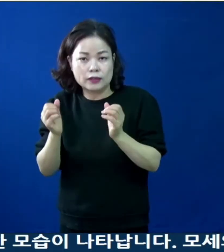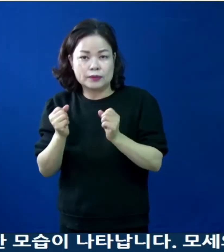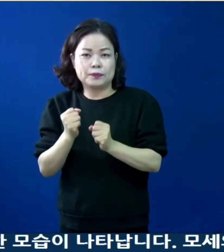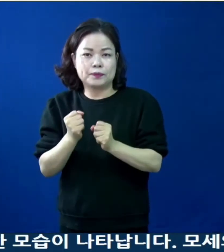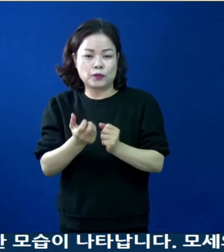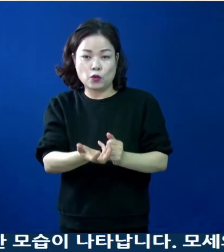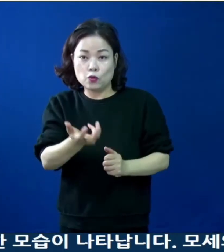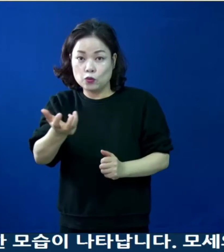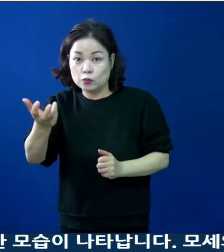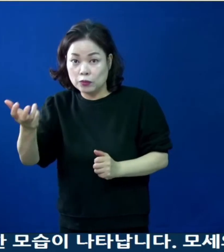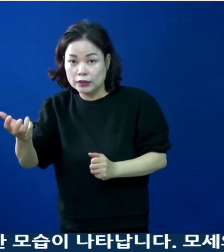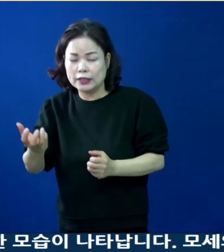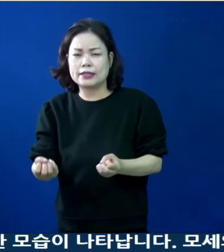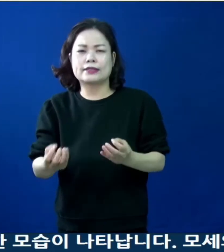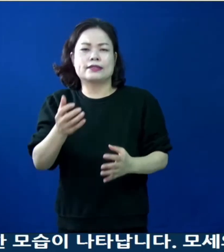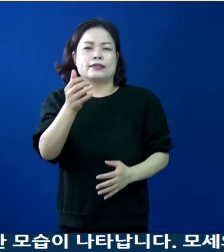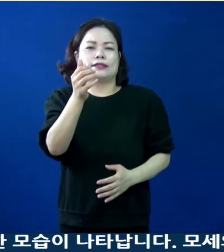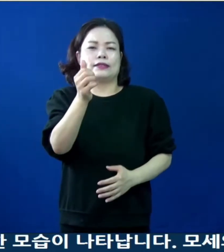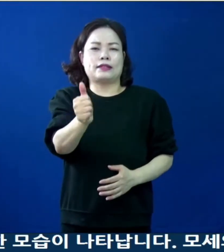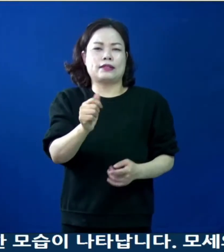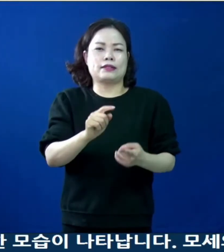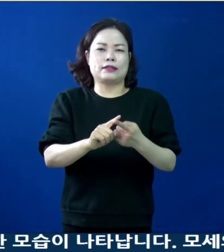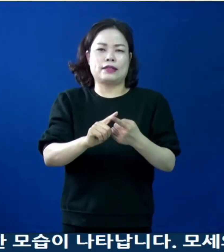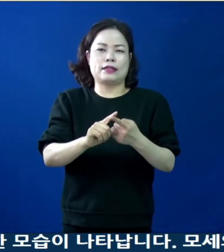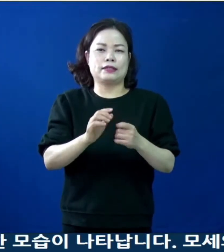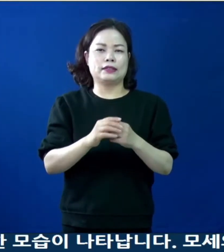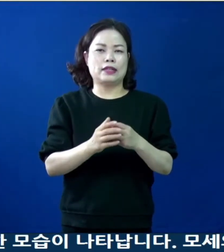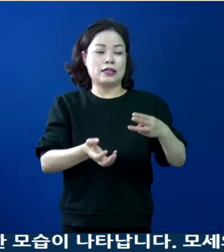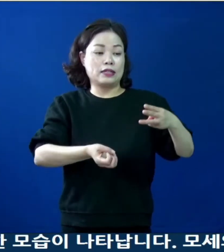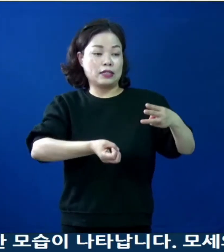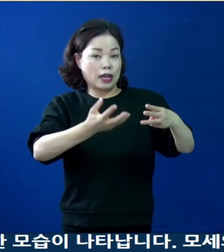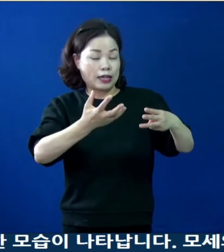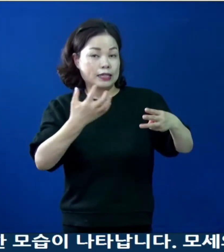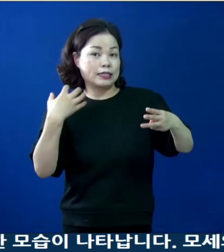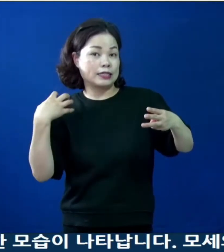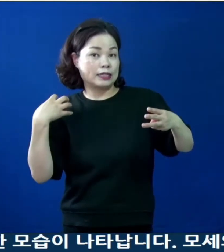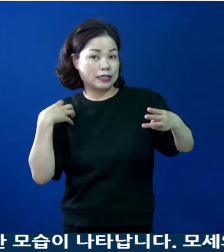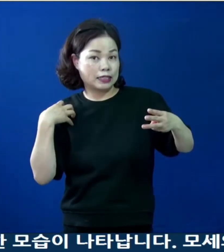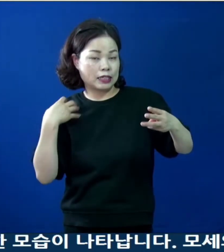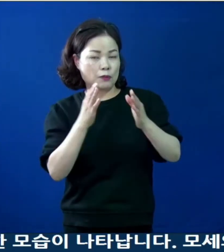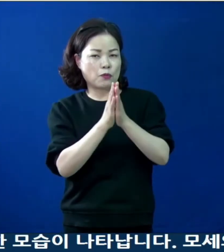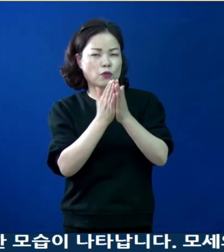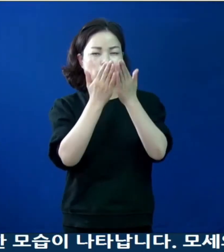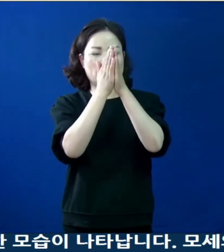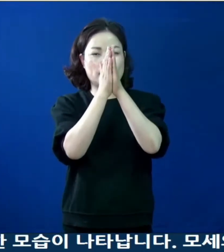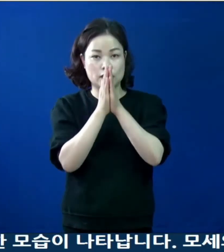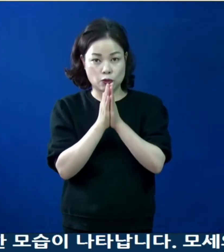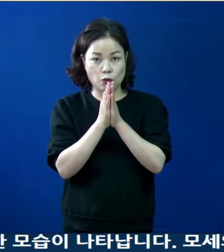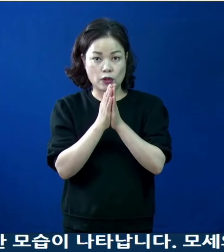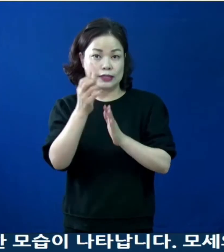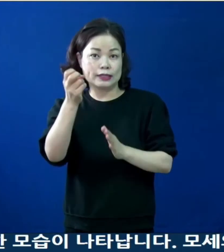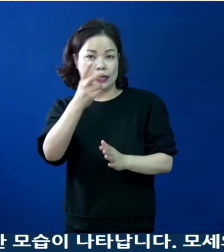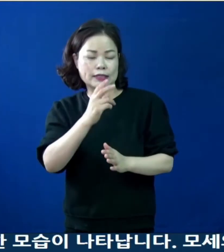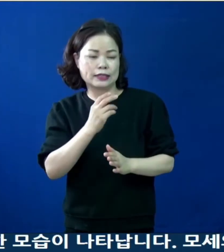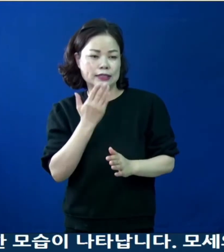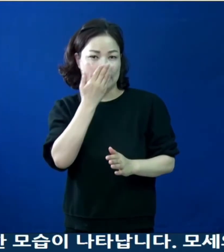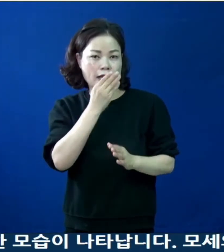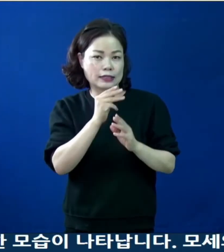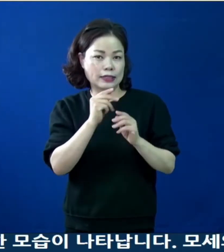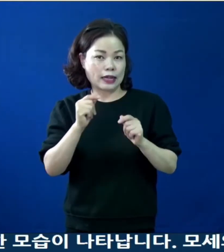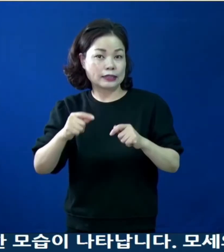섬겼던 제사장들에 관한 이야기, 그리고 레위인들의 직무와 모세의 기도와 다시 가나안